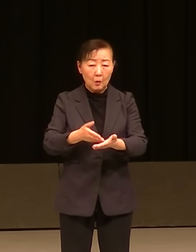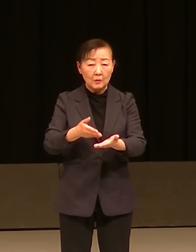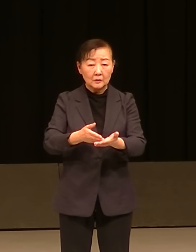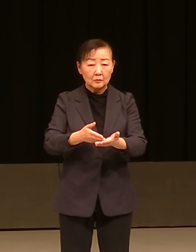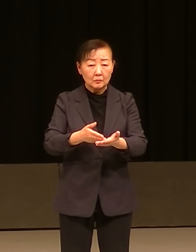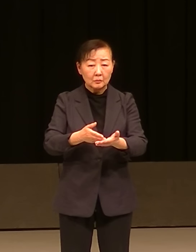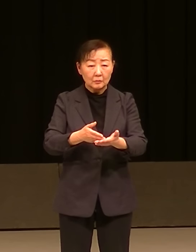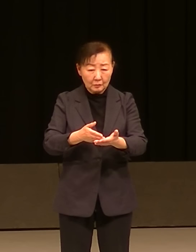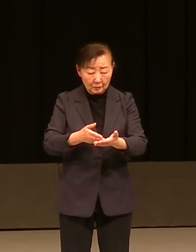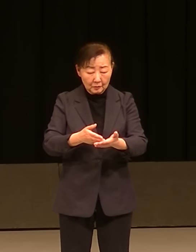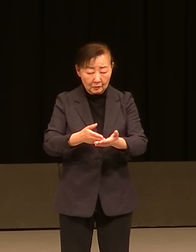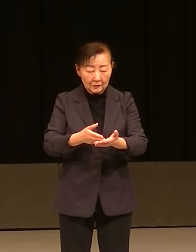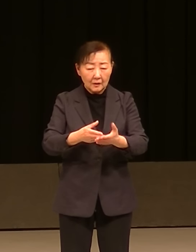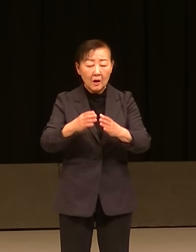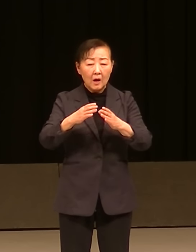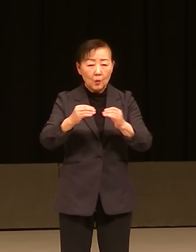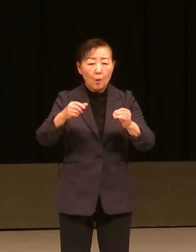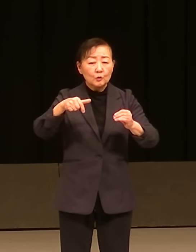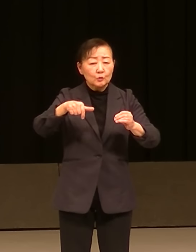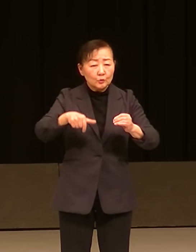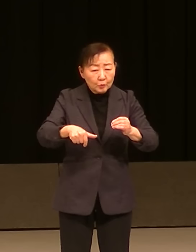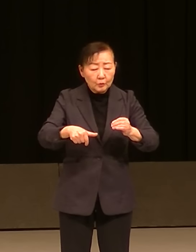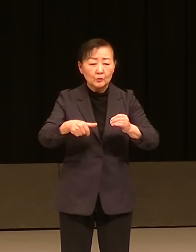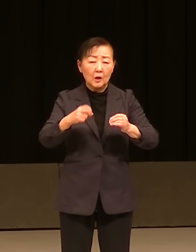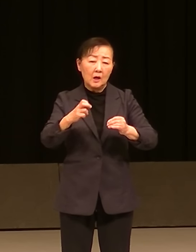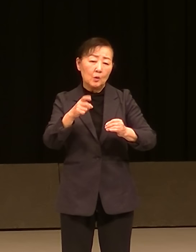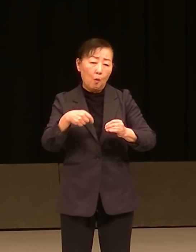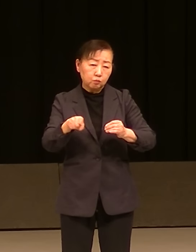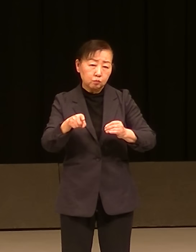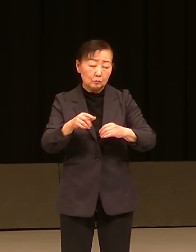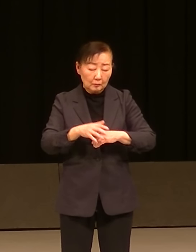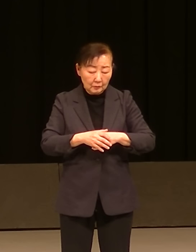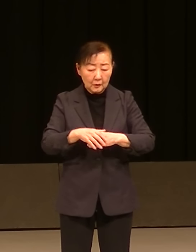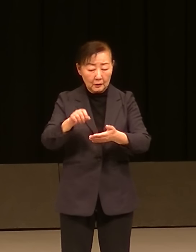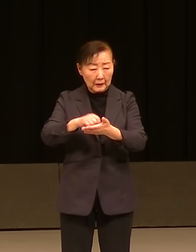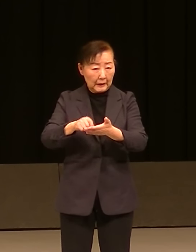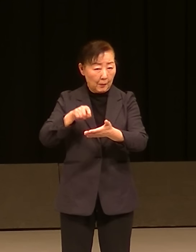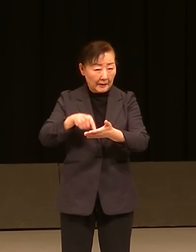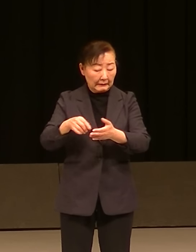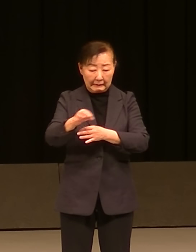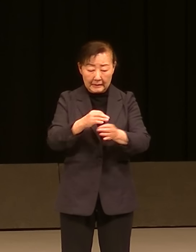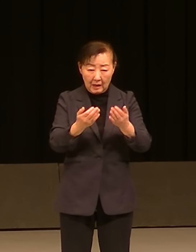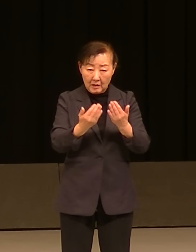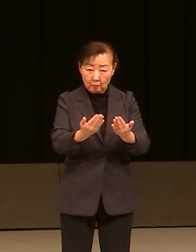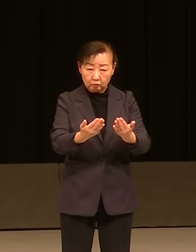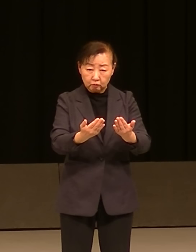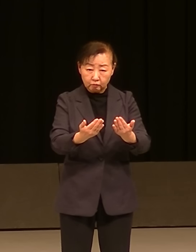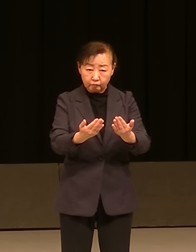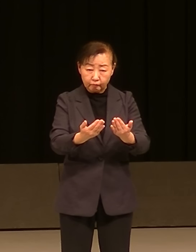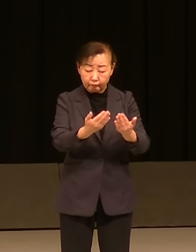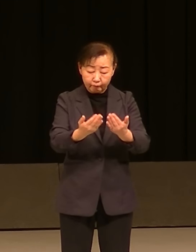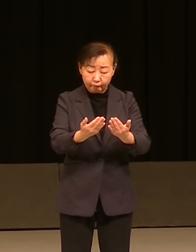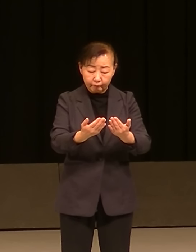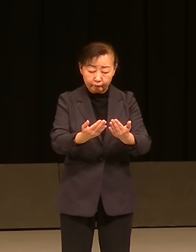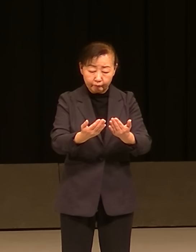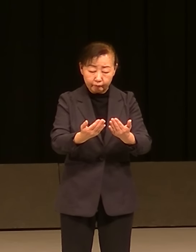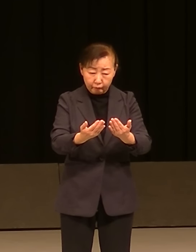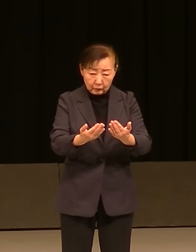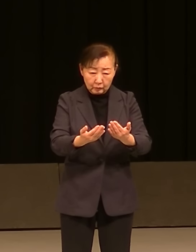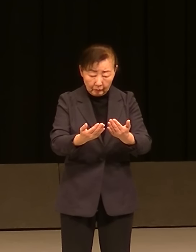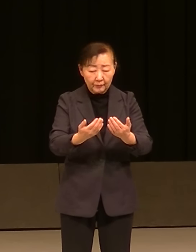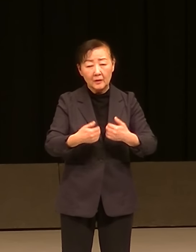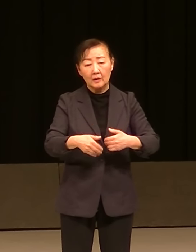書いて国富論でございますが、その本を書いたと思って経済学というものが誕生した